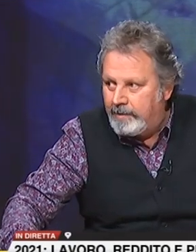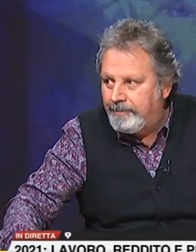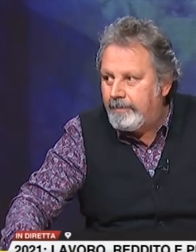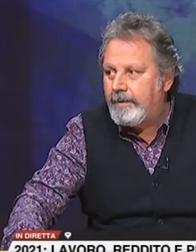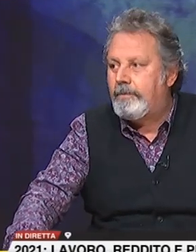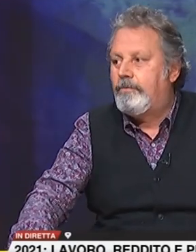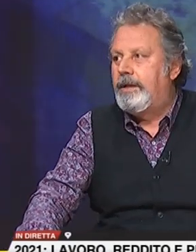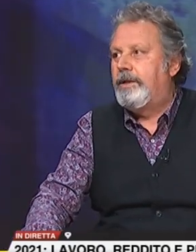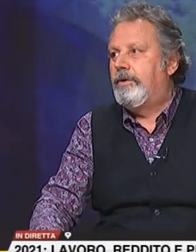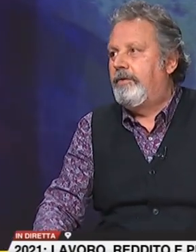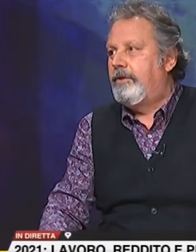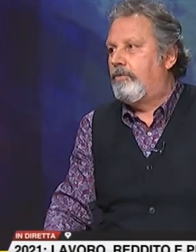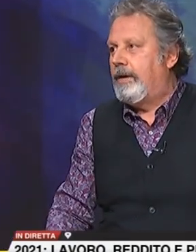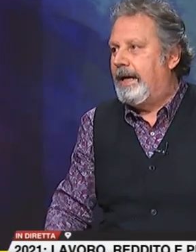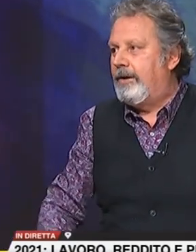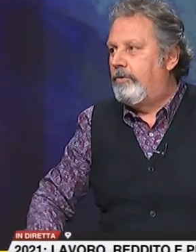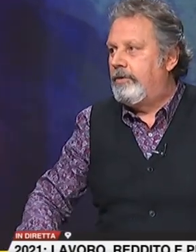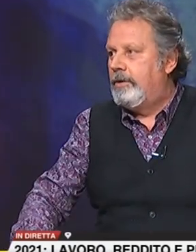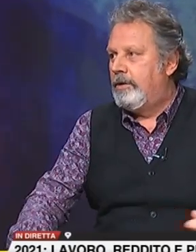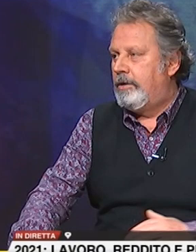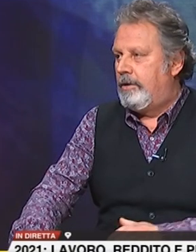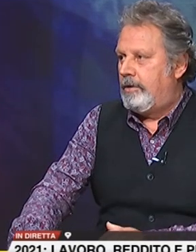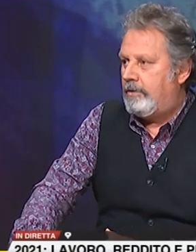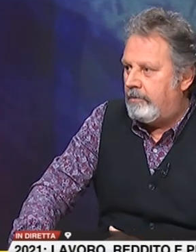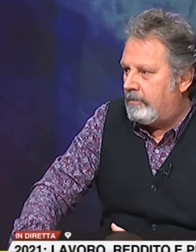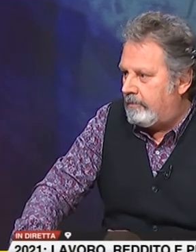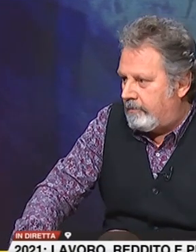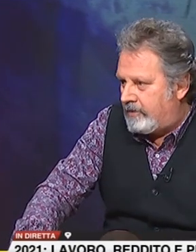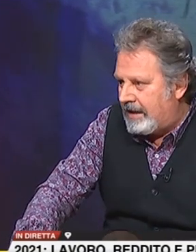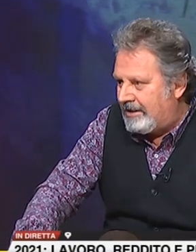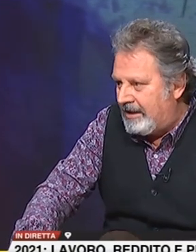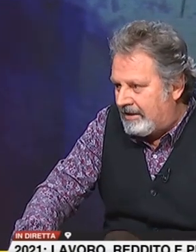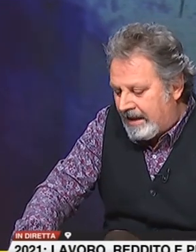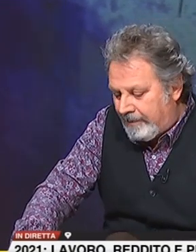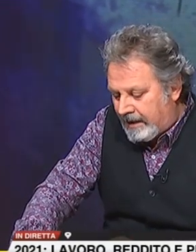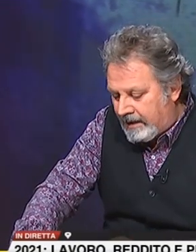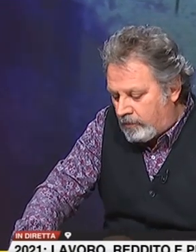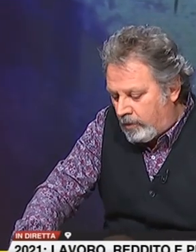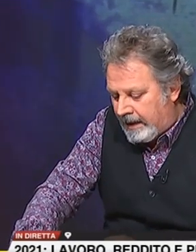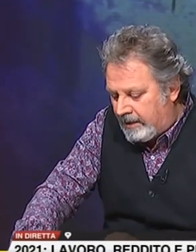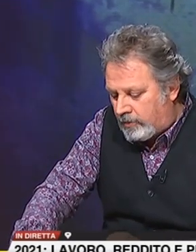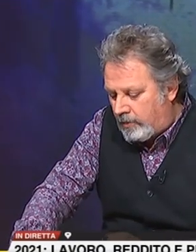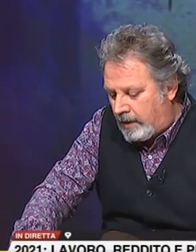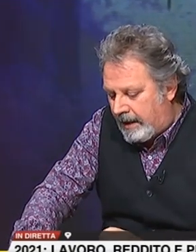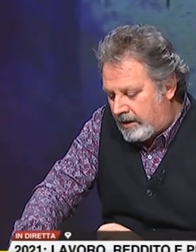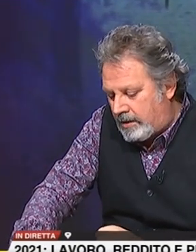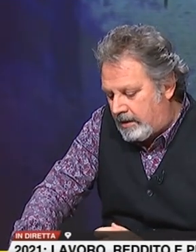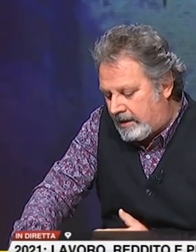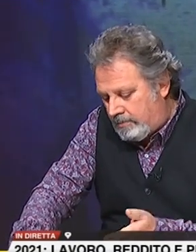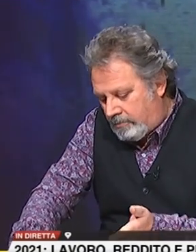minima. Quindi non avendo quell'anno non salta niente, anche perché il suo reddito